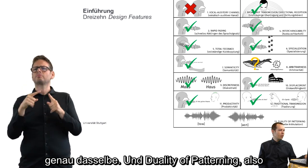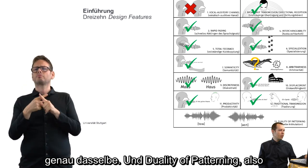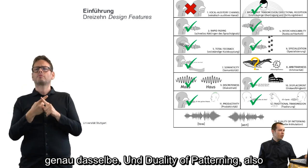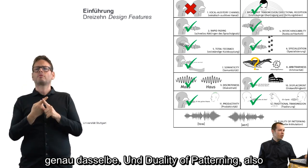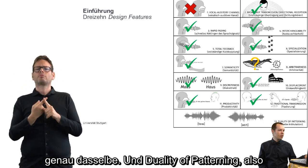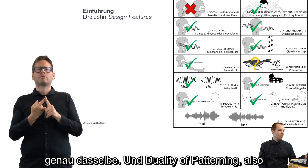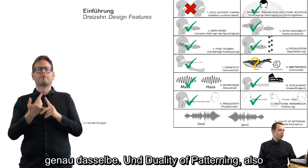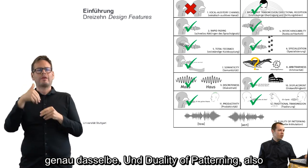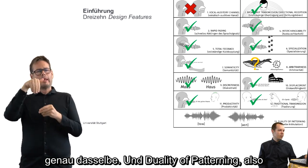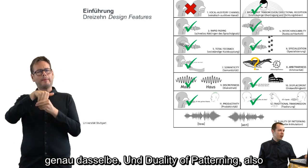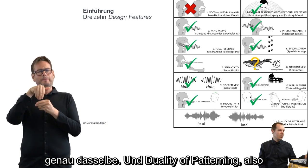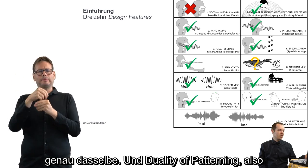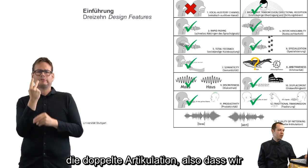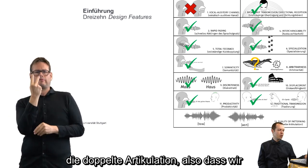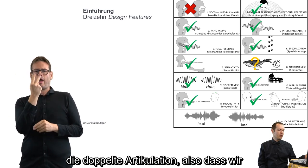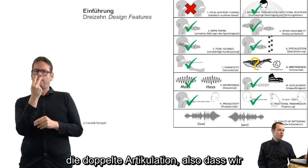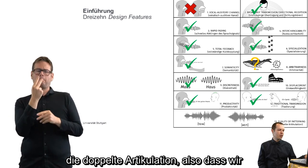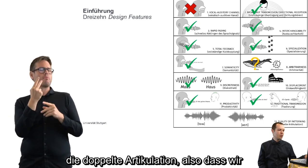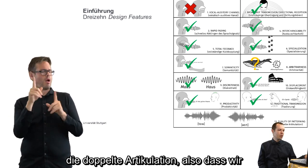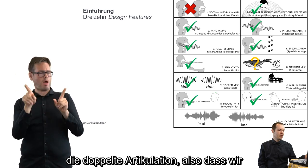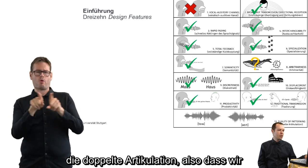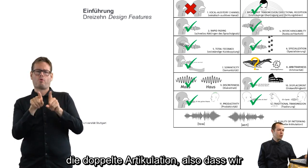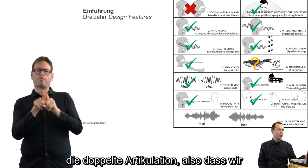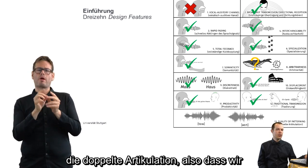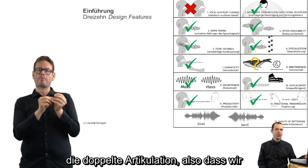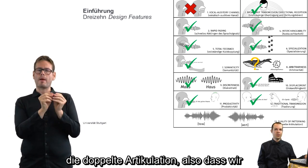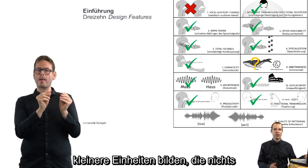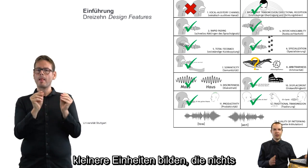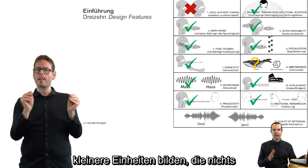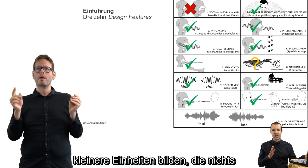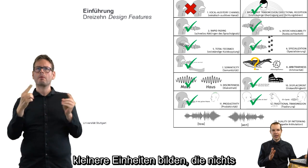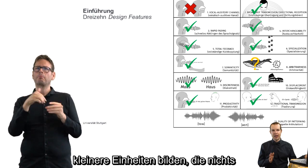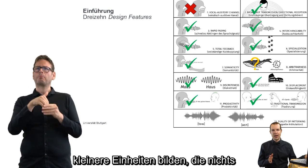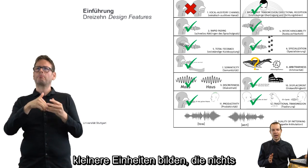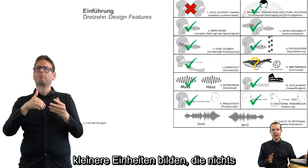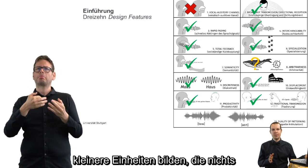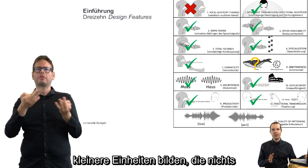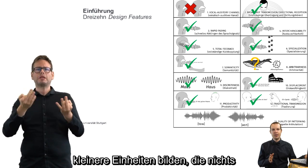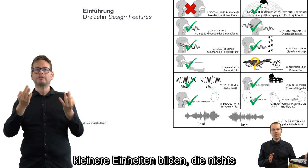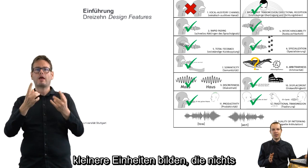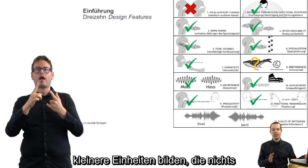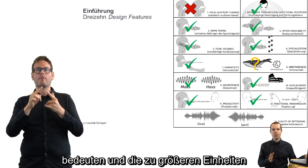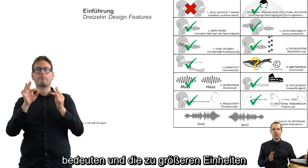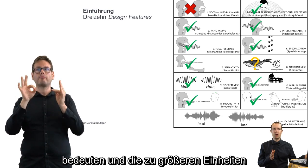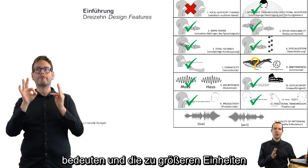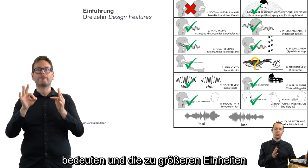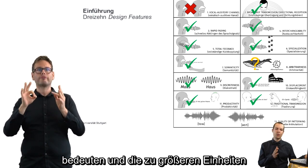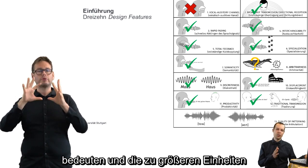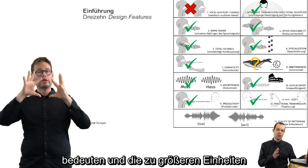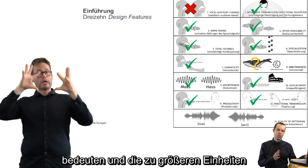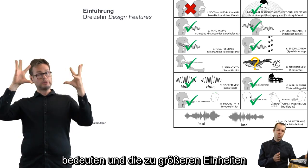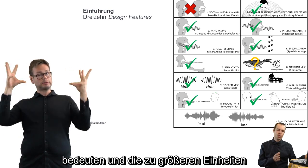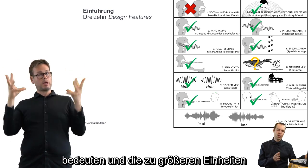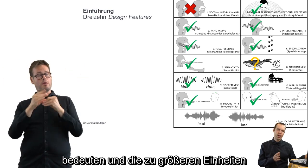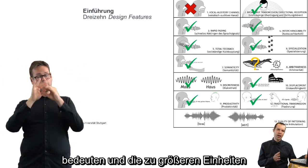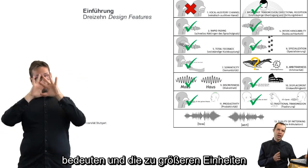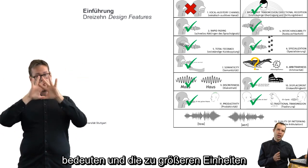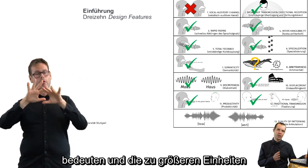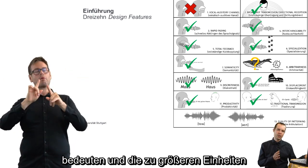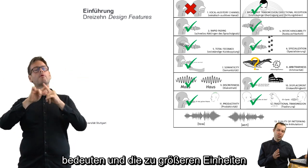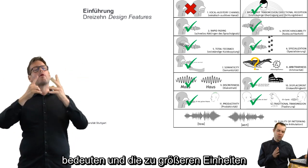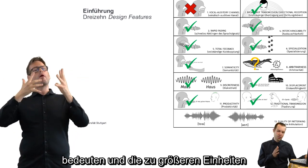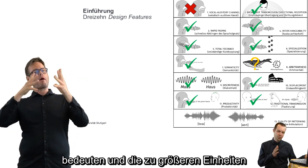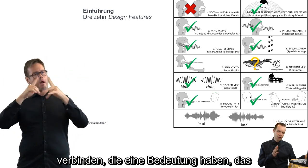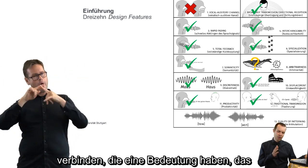Und das Duality of Patterning, die doppelte Artikulation, dass wir kleinere Einheiten bilden, die nichts bedeuten und die zu größeren